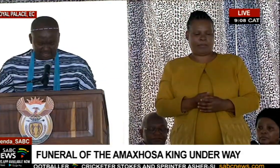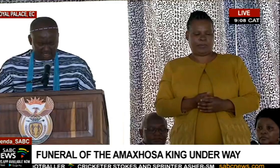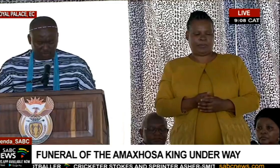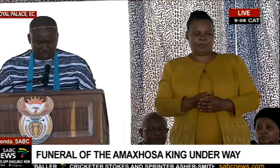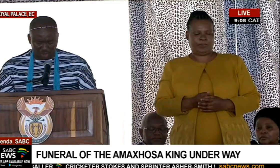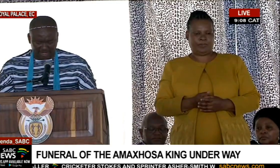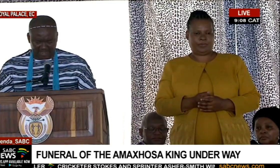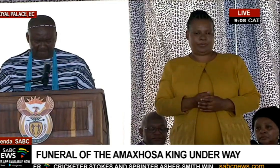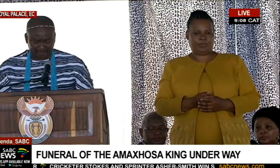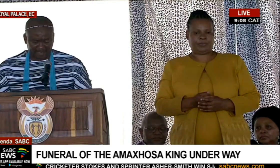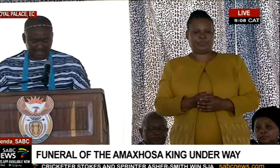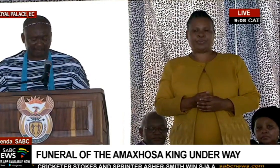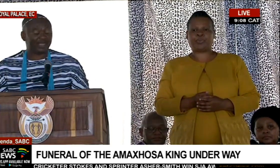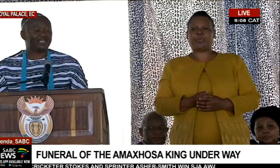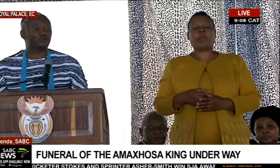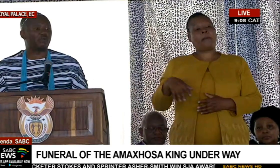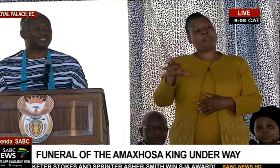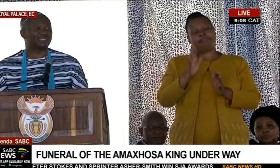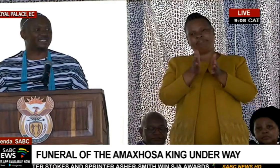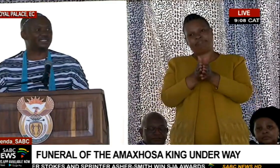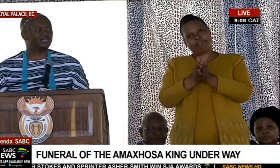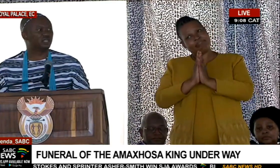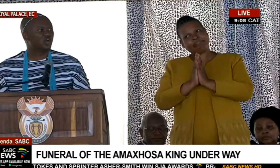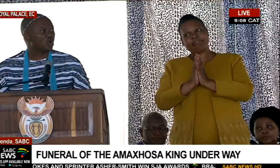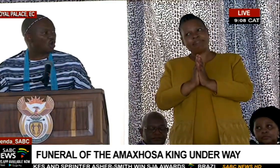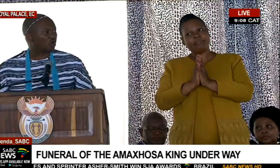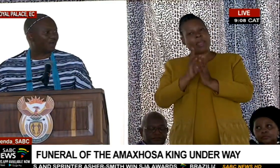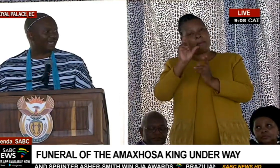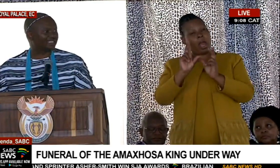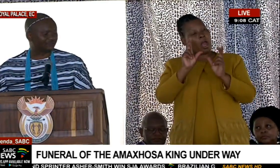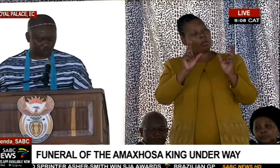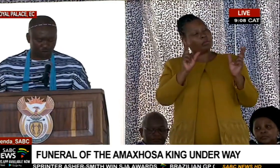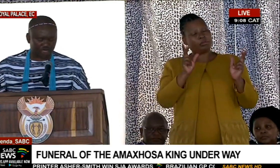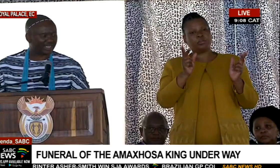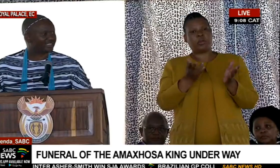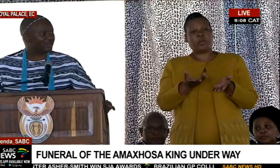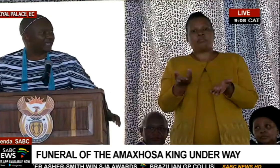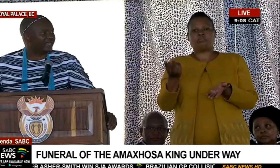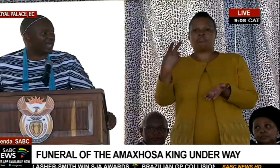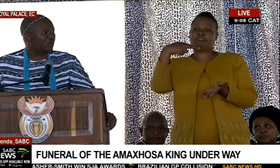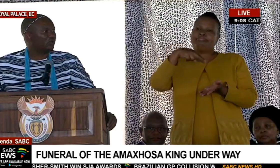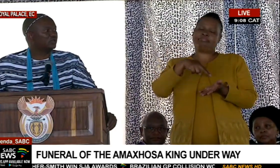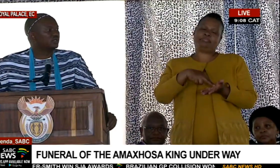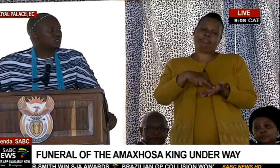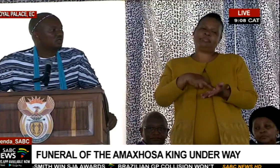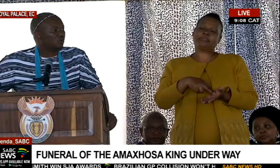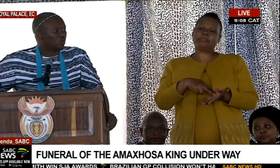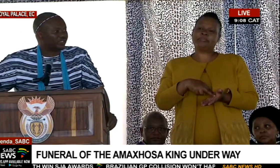sizawucela indlu yonke ngaphandleni kwabazili okokubana sifunquke sime